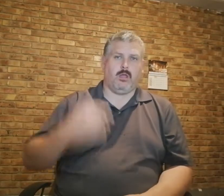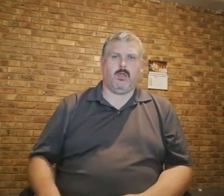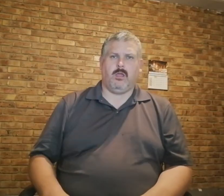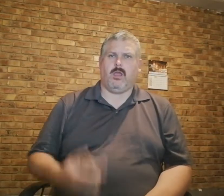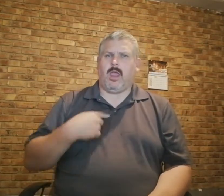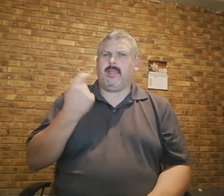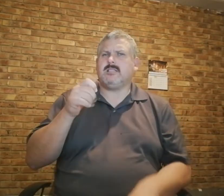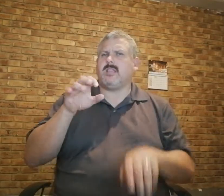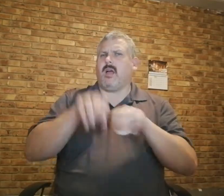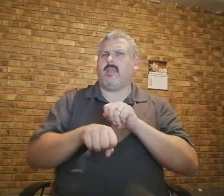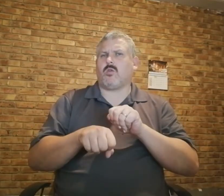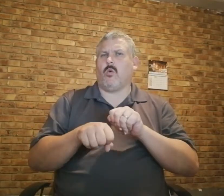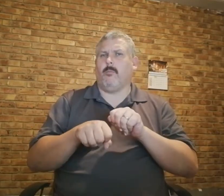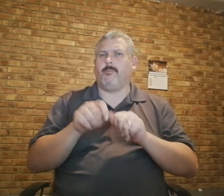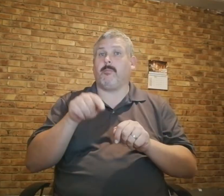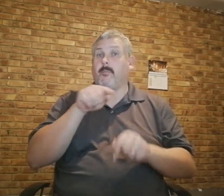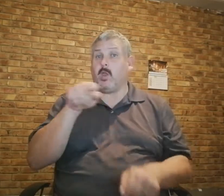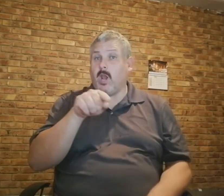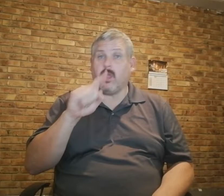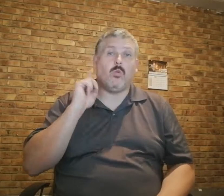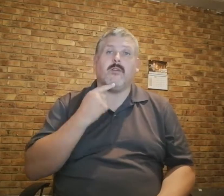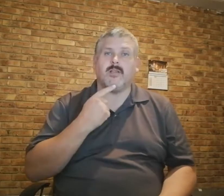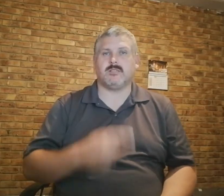het iets achterkom by julle dweers.